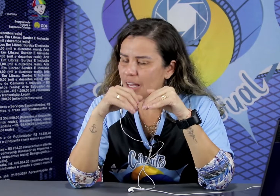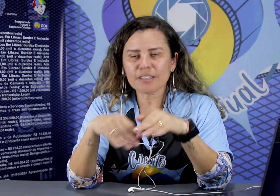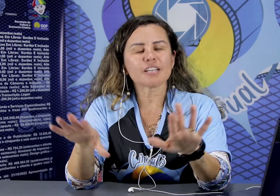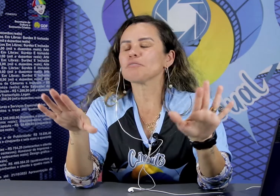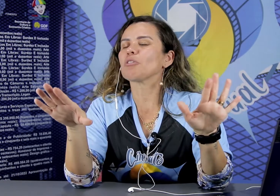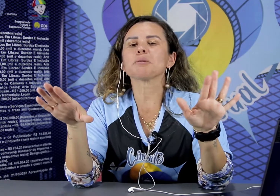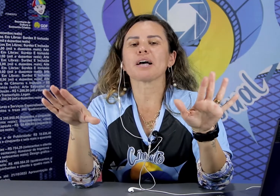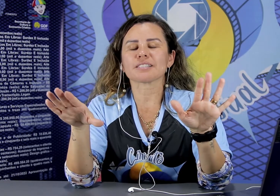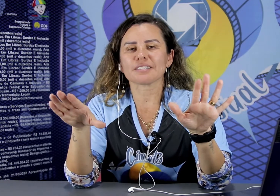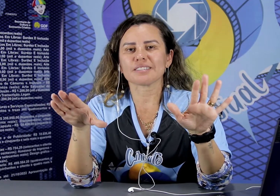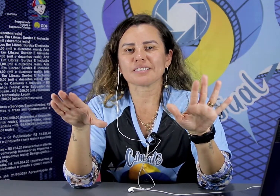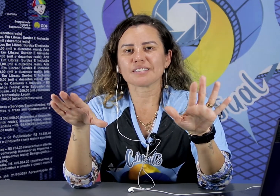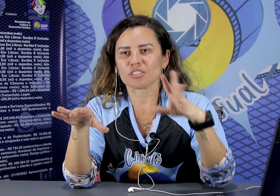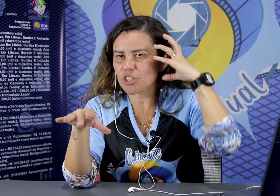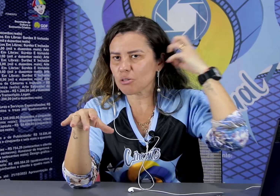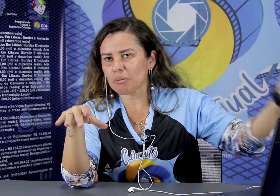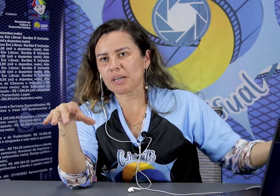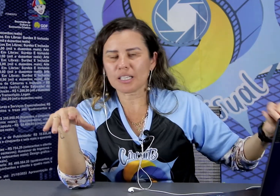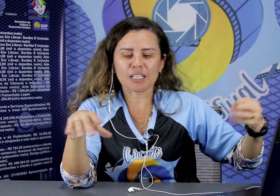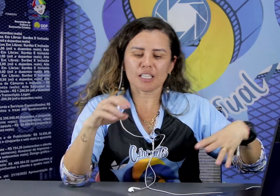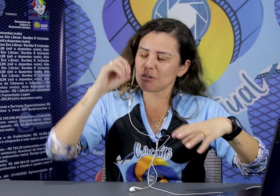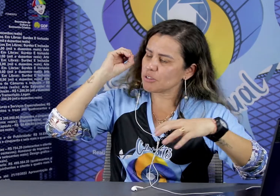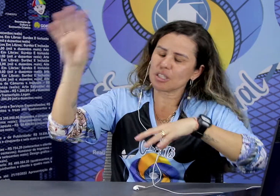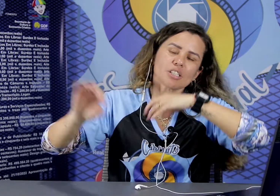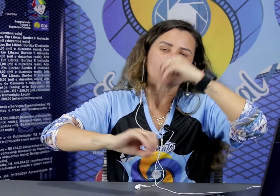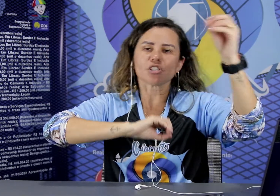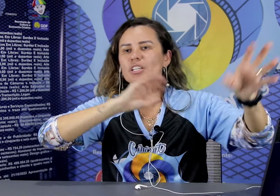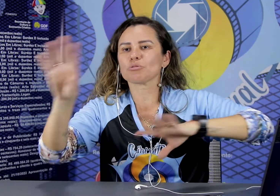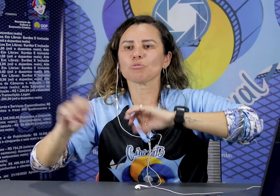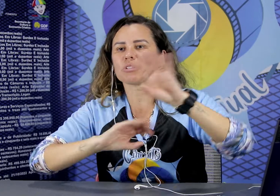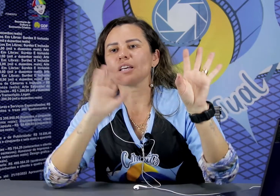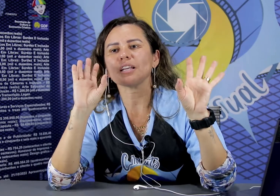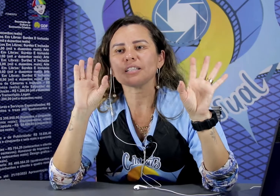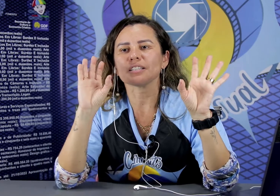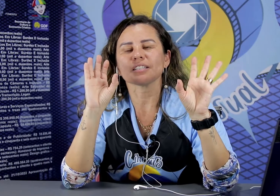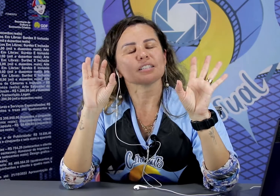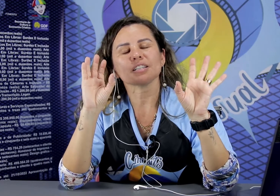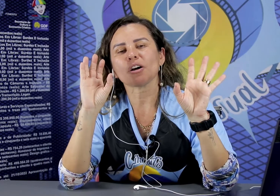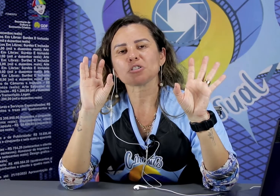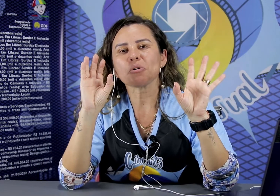entra e não volta mais. Tira o aparelho, tira tudo que ele não acha